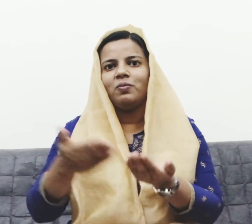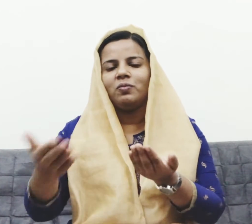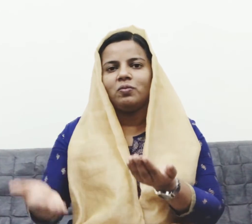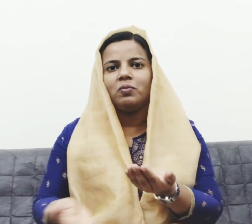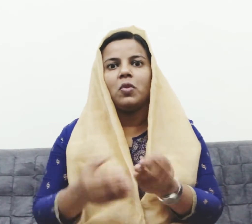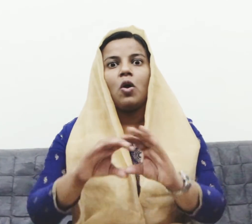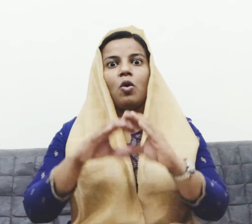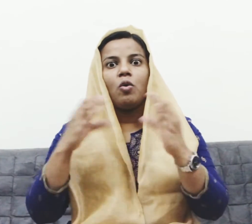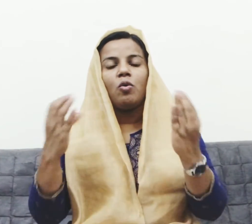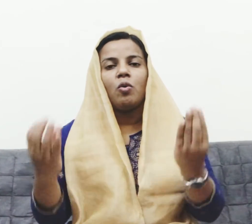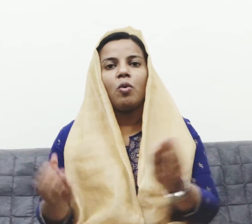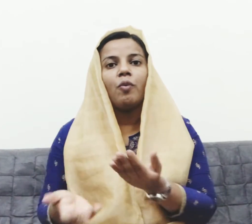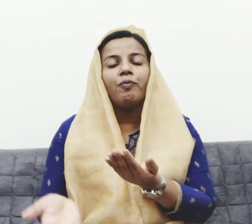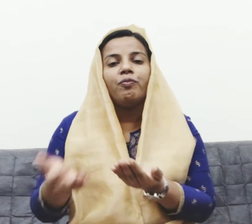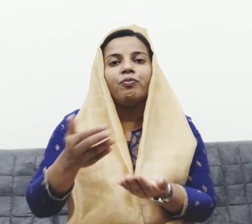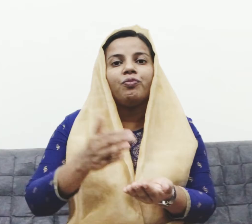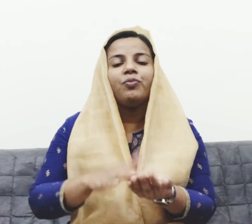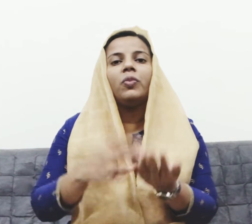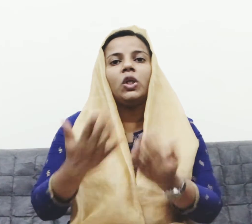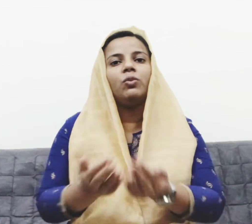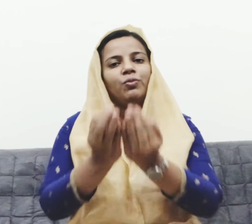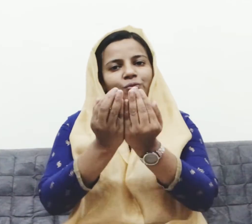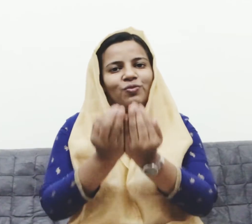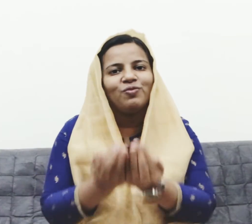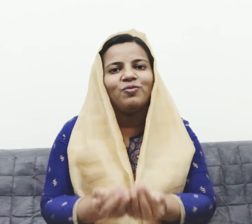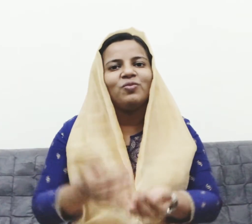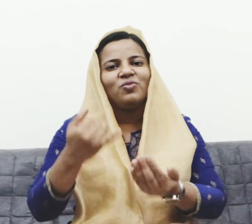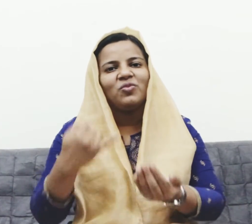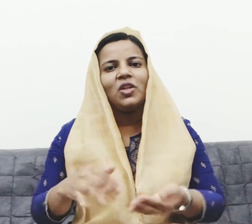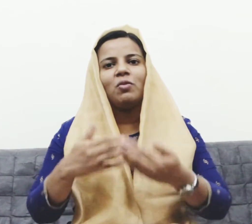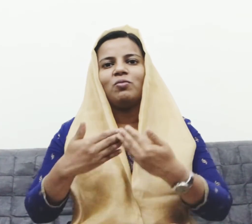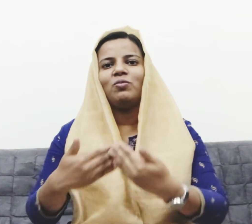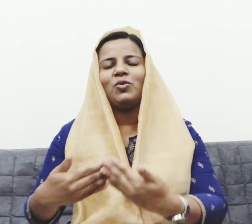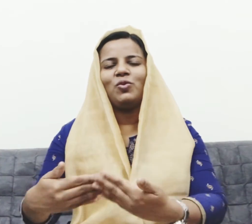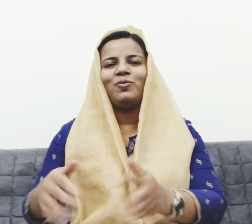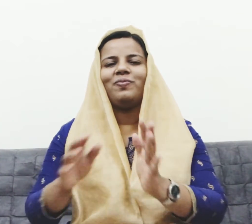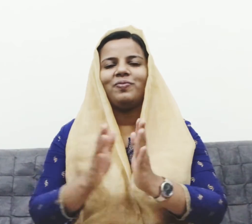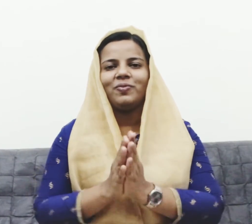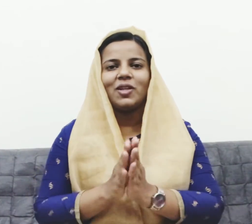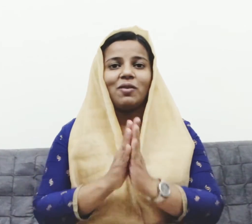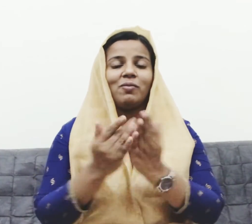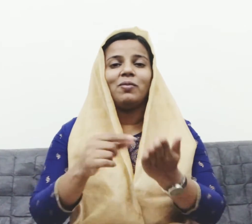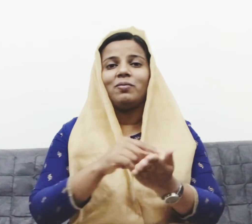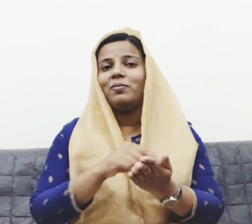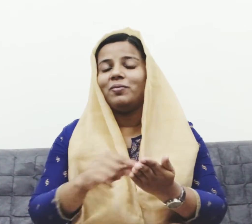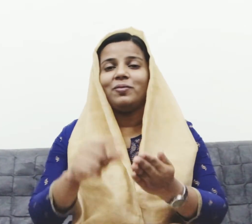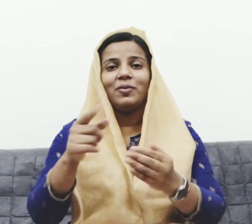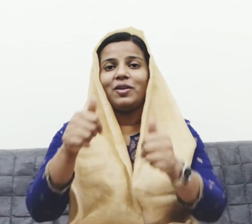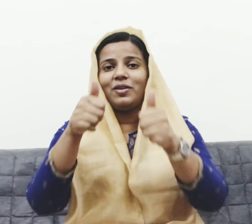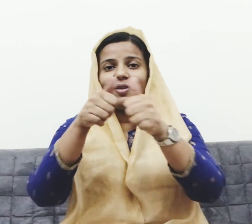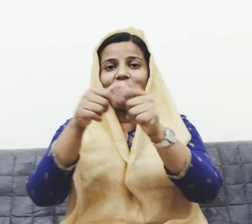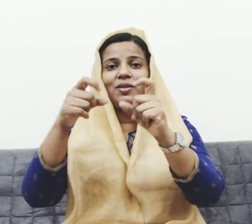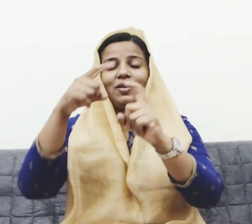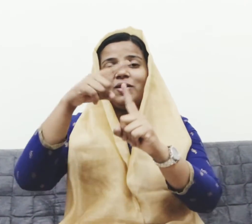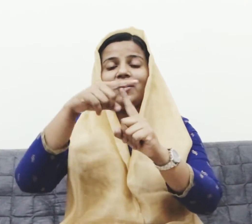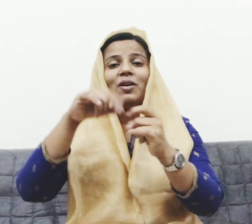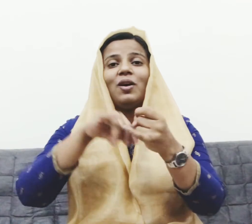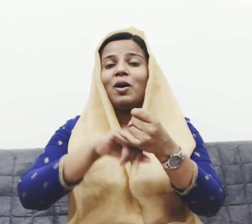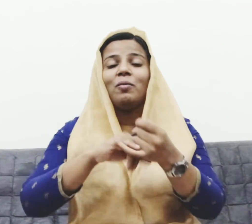സാധ്യതയുണ്ട്. ലോകമയം കയറിക്കഴിഞ്ഞാൽ എന്തു പറ്റും? അത് മുങ്ങിപ്പോകാൻ സാധ്യതയുണ്ട്. നമുക്കറിയാം, വേദവസ്തുത്തിൽ അപ്പോസ്തലൻ തിമോത്തിയോസിനോടൊക്കെ പറയുമ്പോൾ